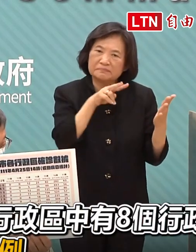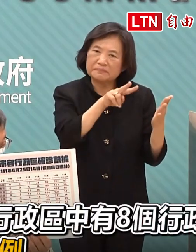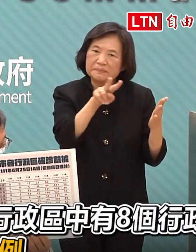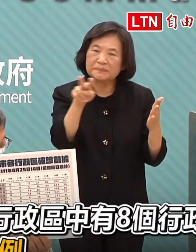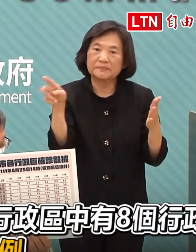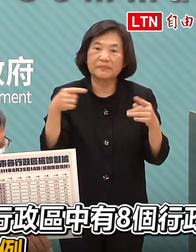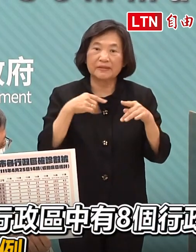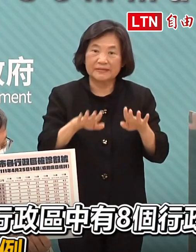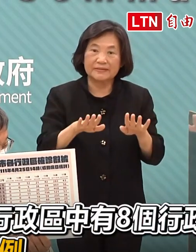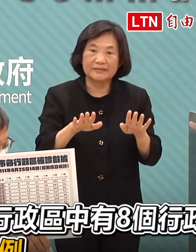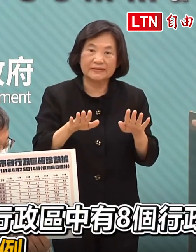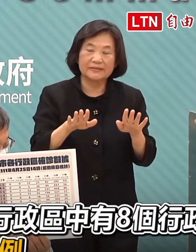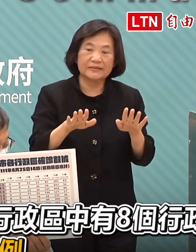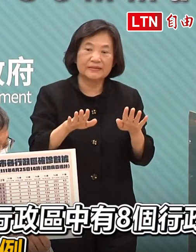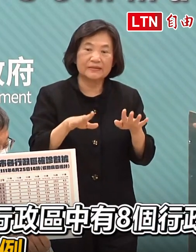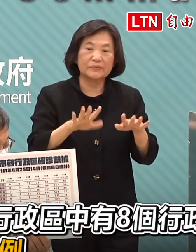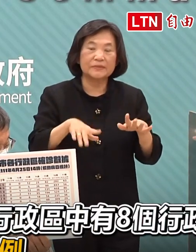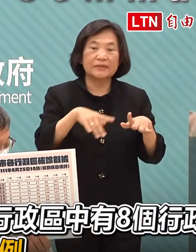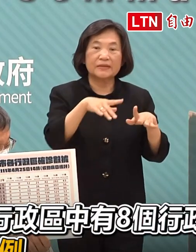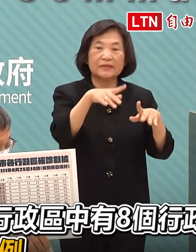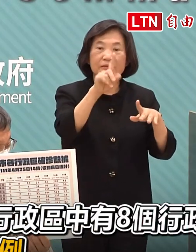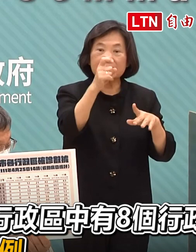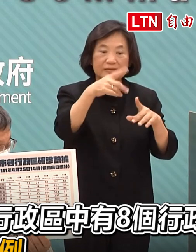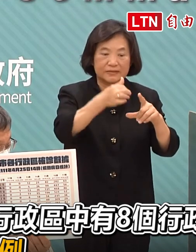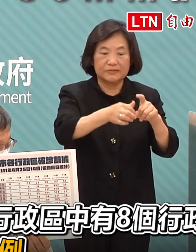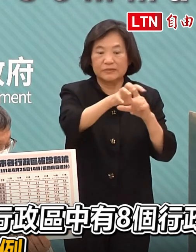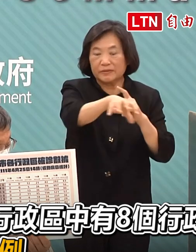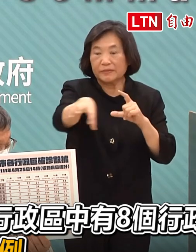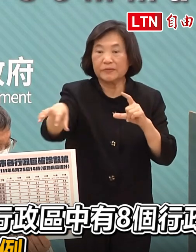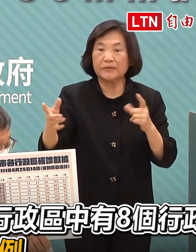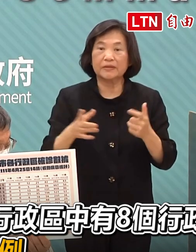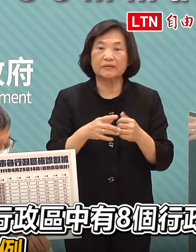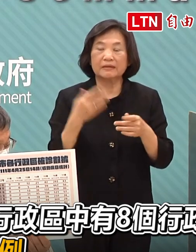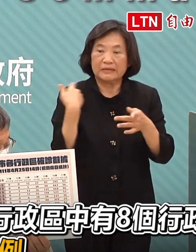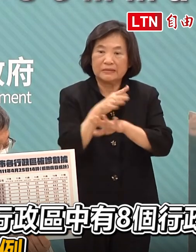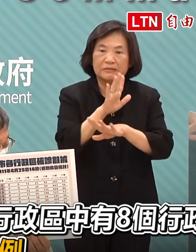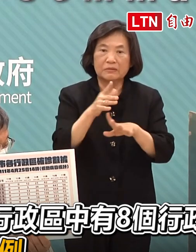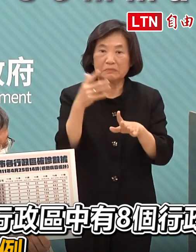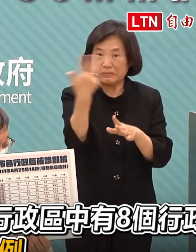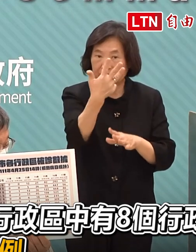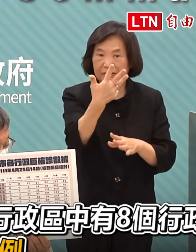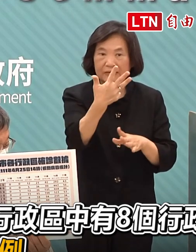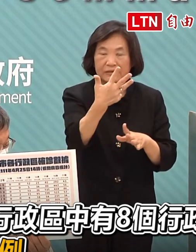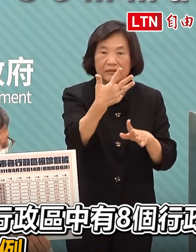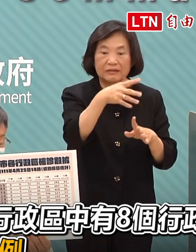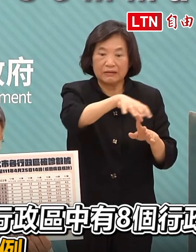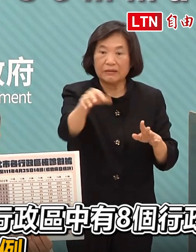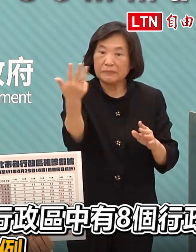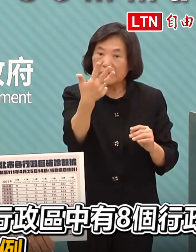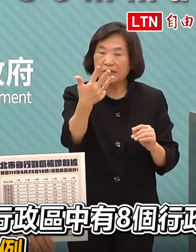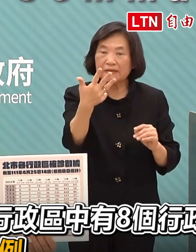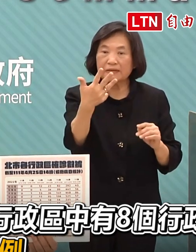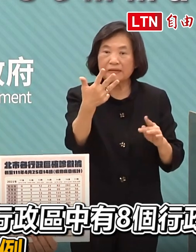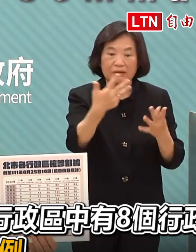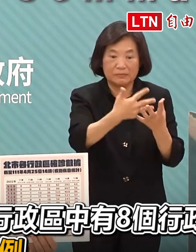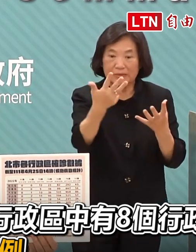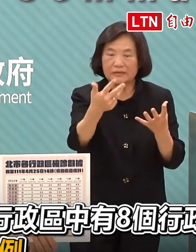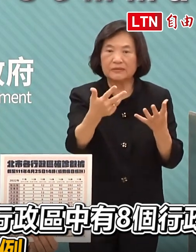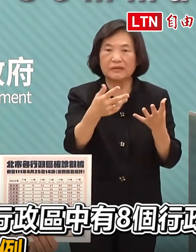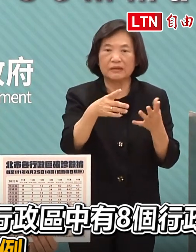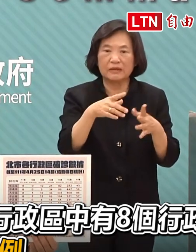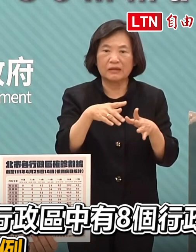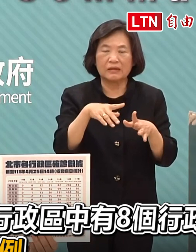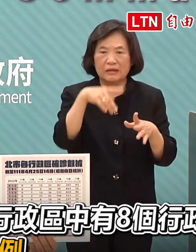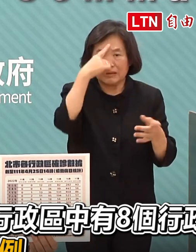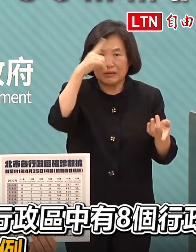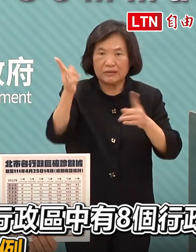以今天为例，你知道，我们12个行政区已经有8个都那个一天的确诊